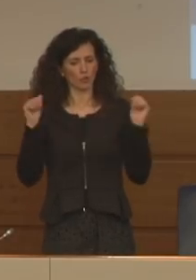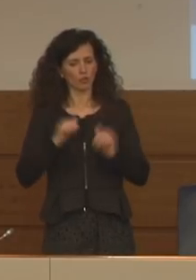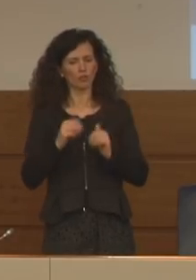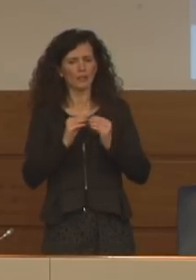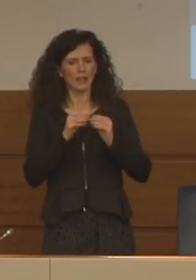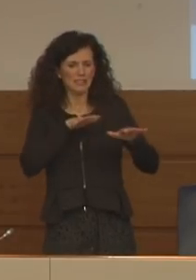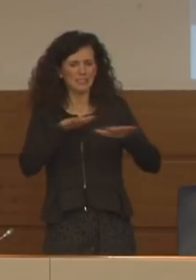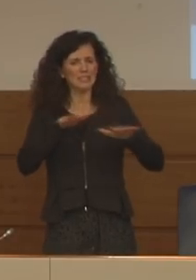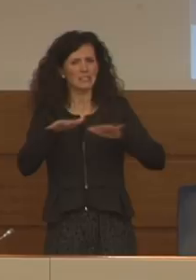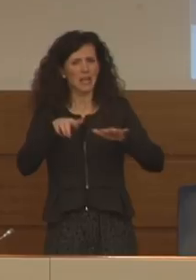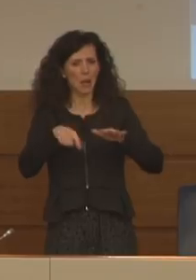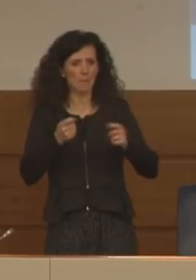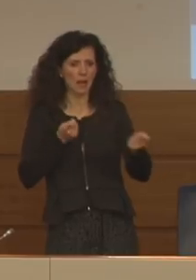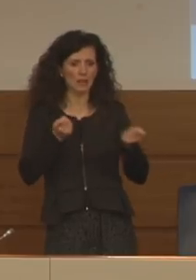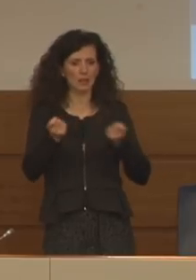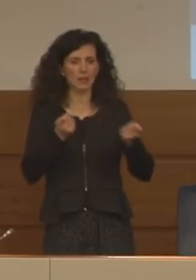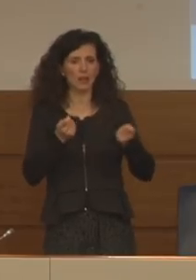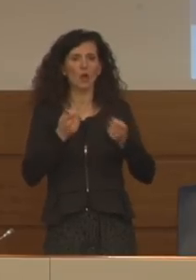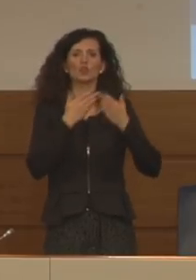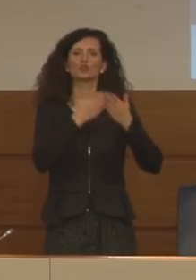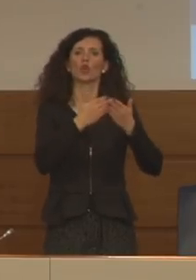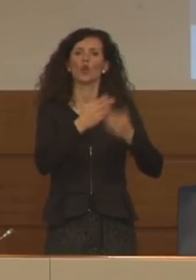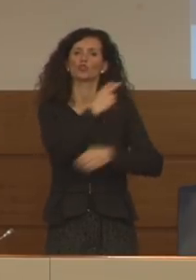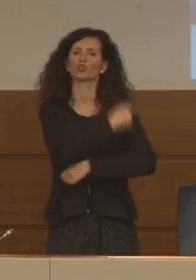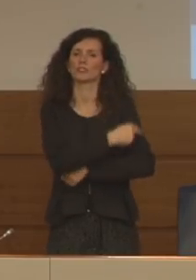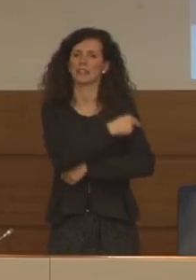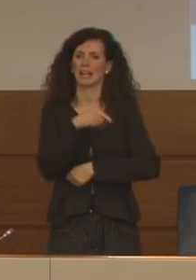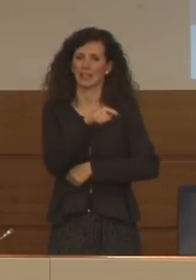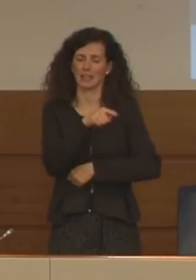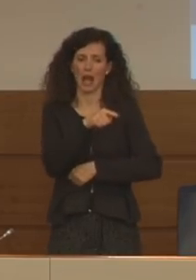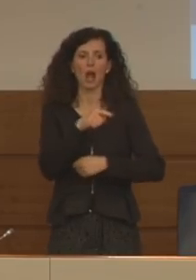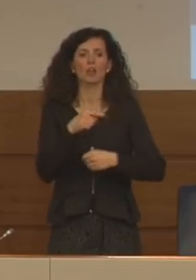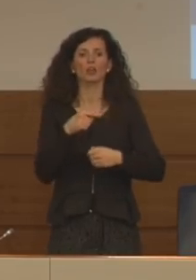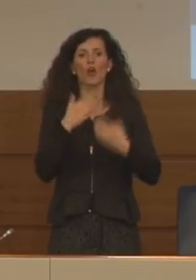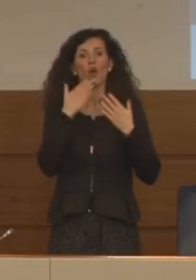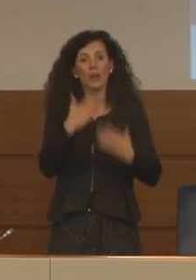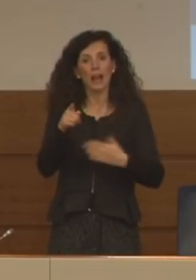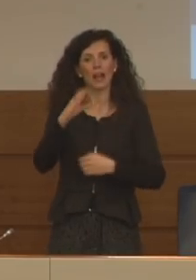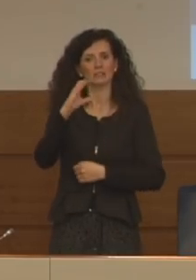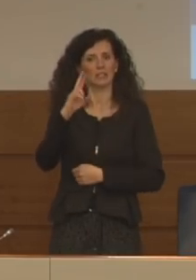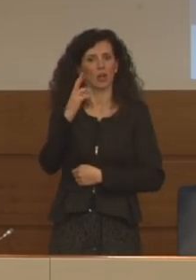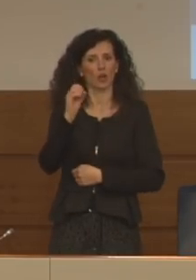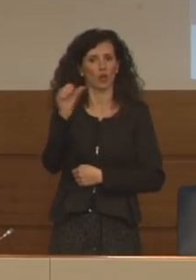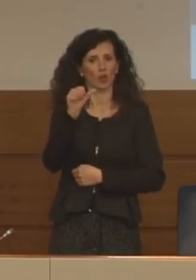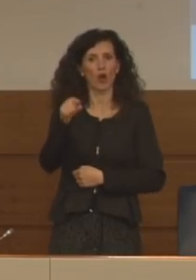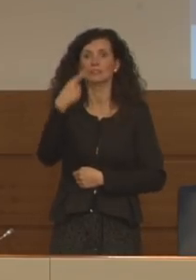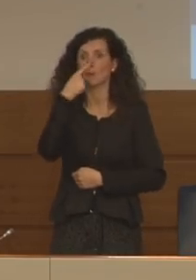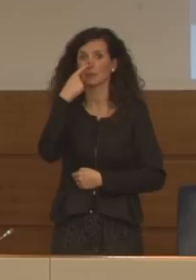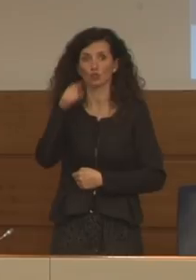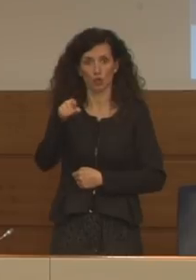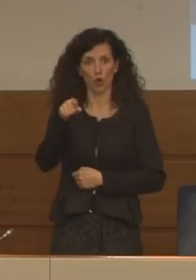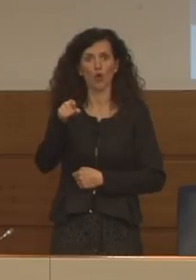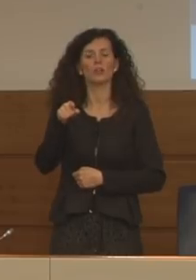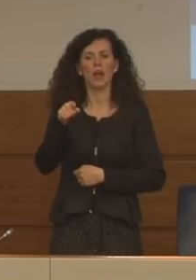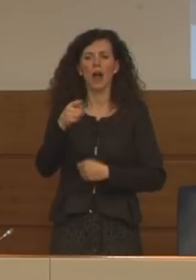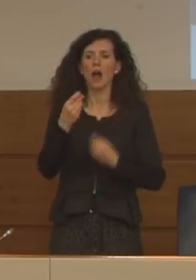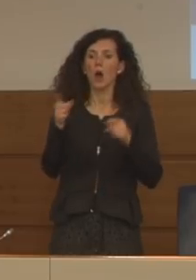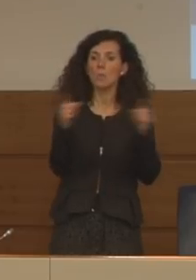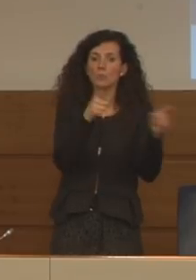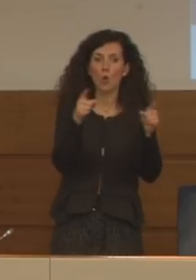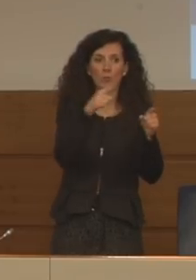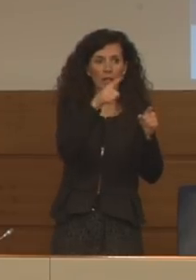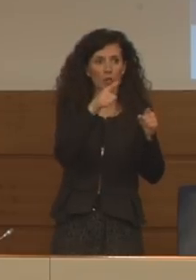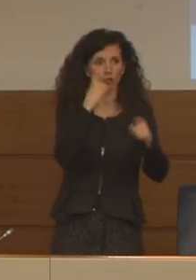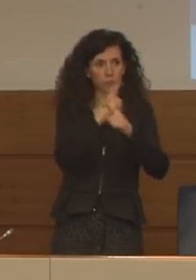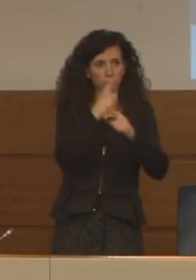il soccorso sanitario attraverso questa centrale remota che a pistoia nel momento in cui hanno bisogno di